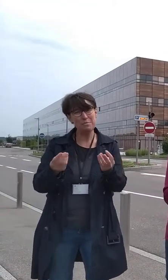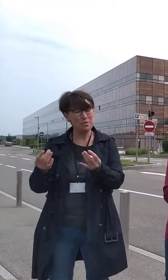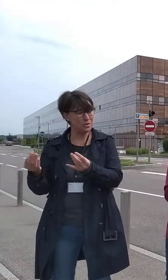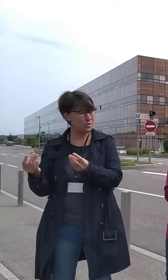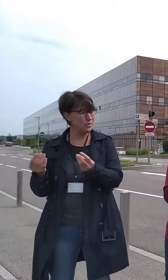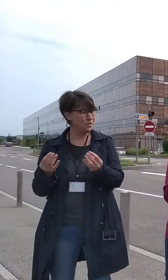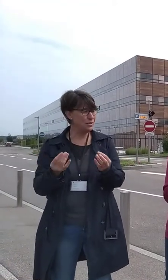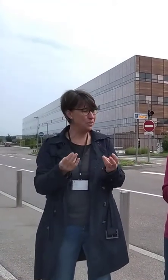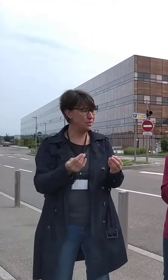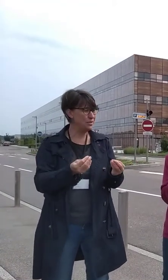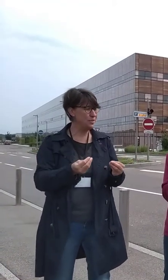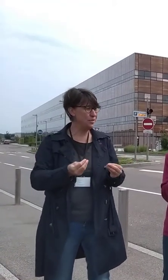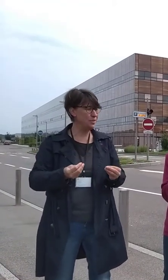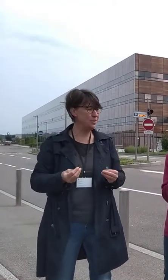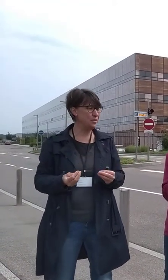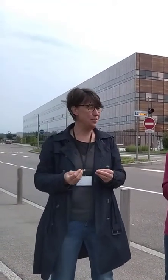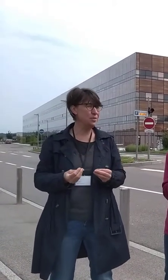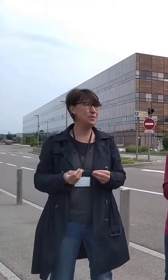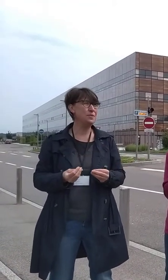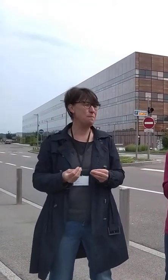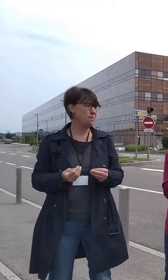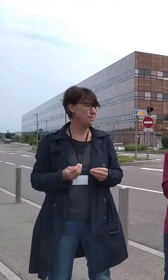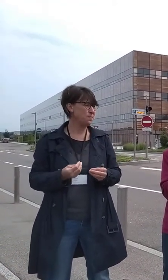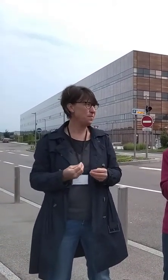merci beaucoup,